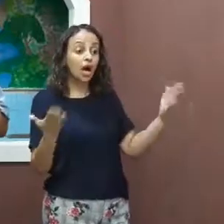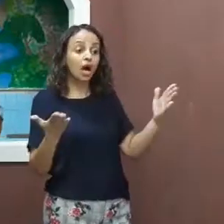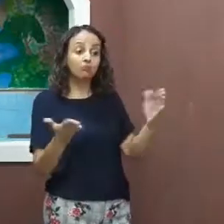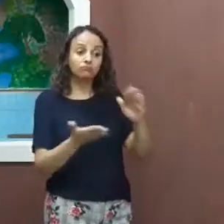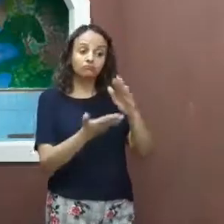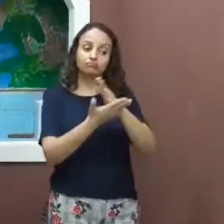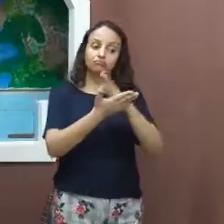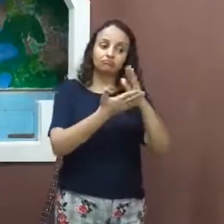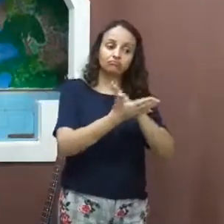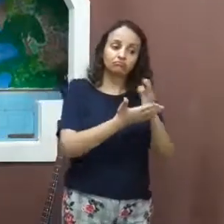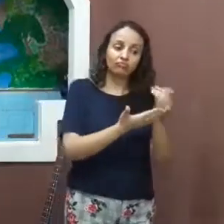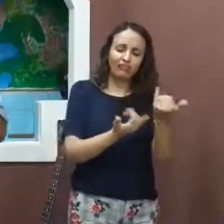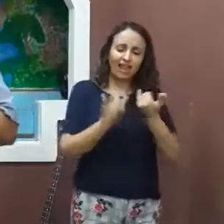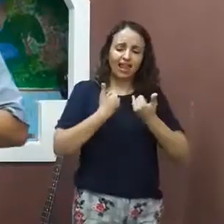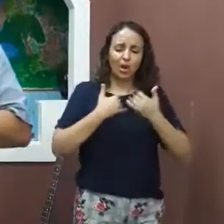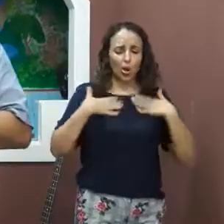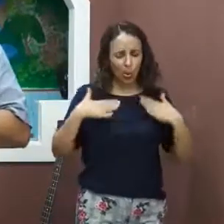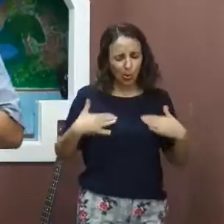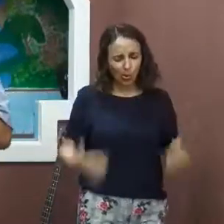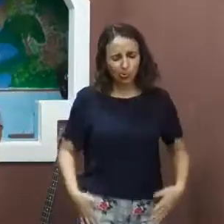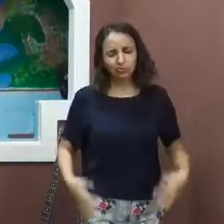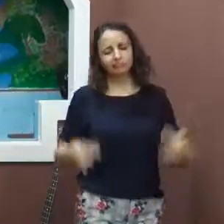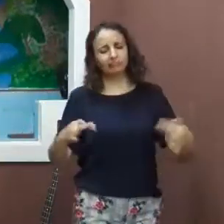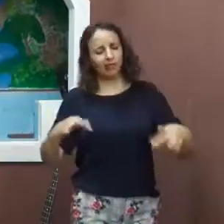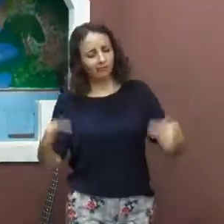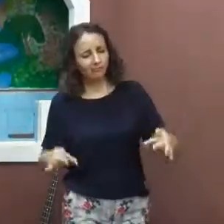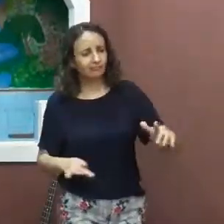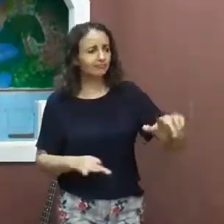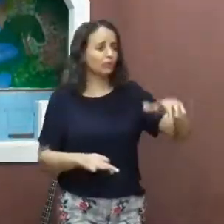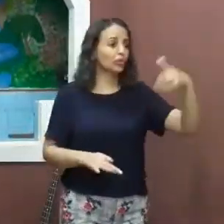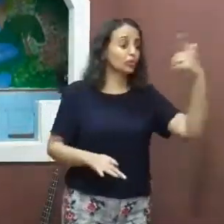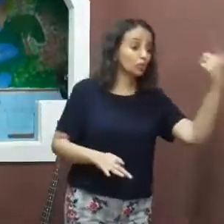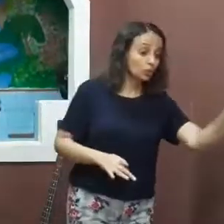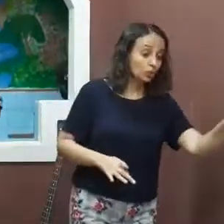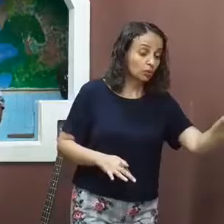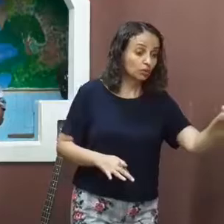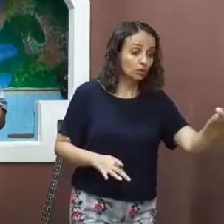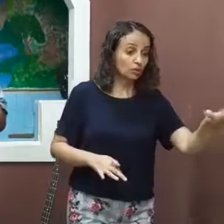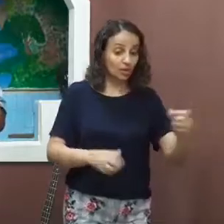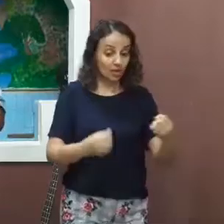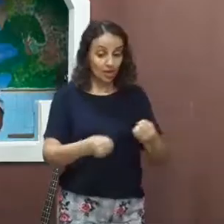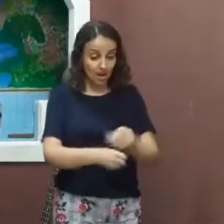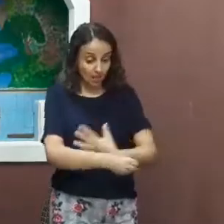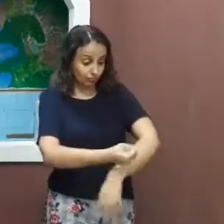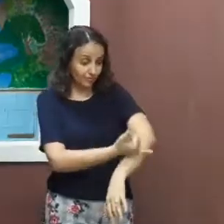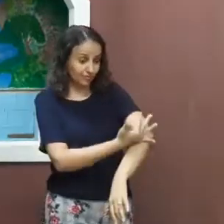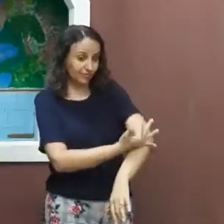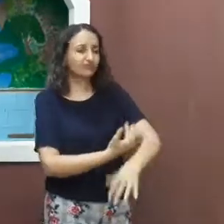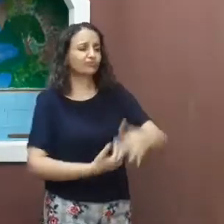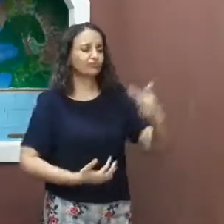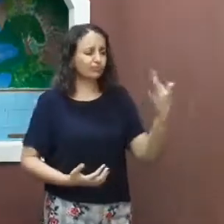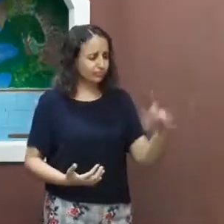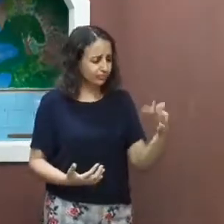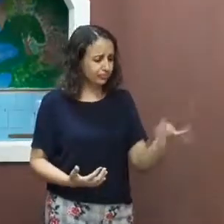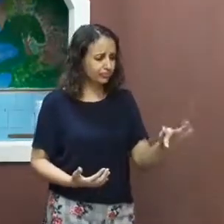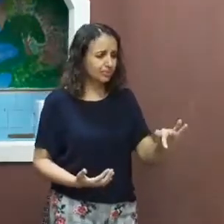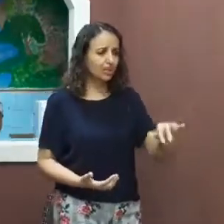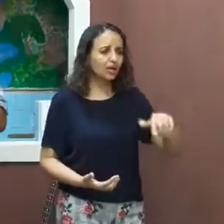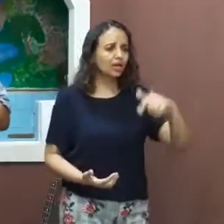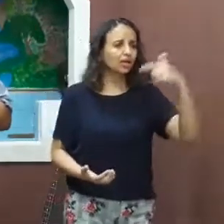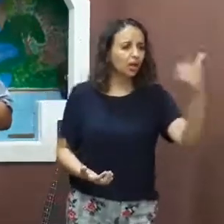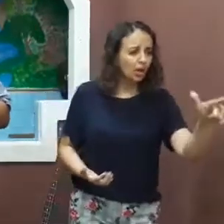Alguns têm uma dor física, outros uma dor emocional,